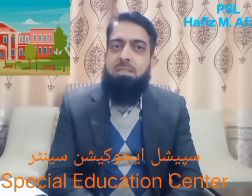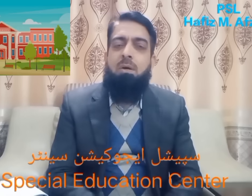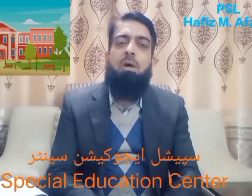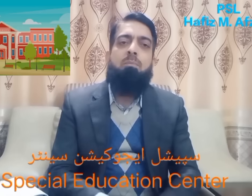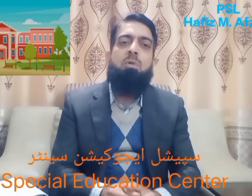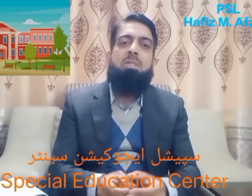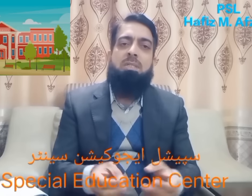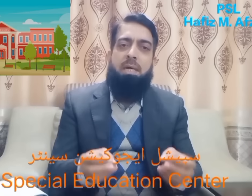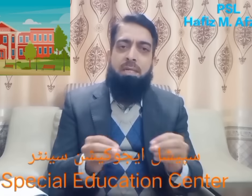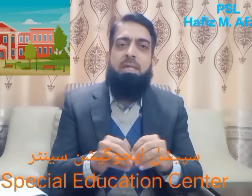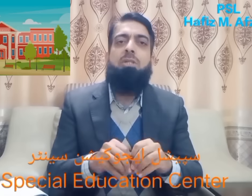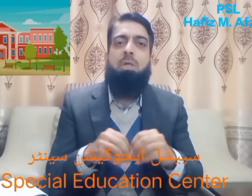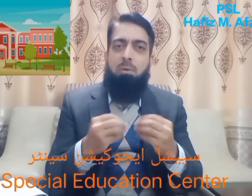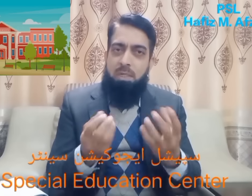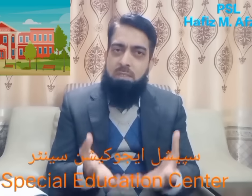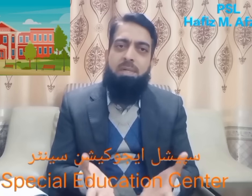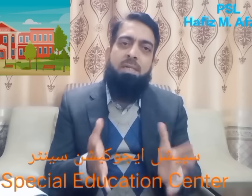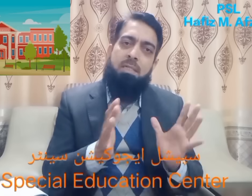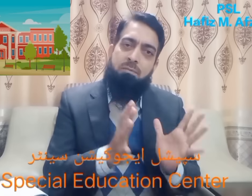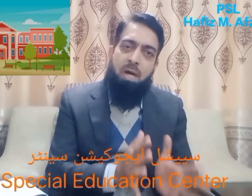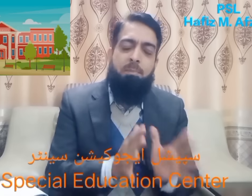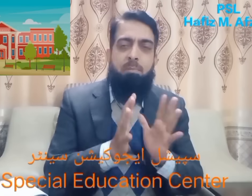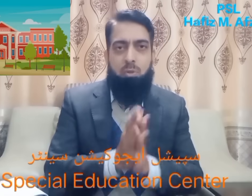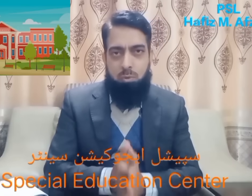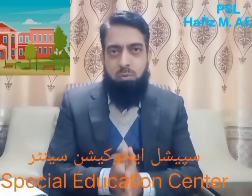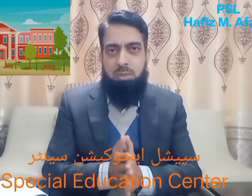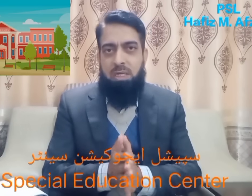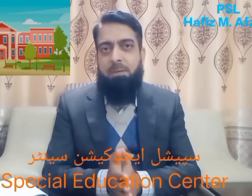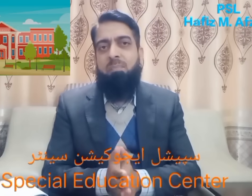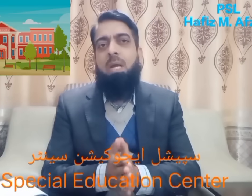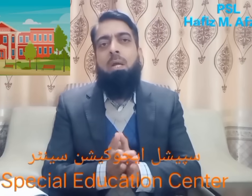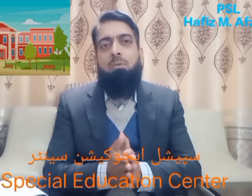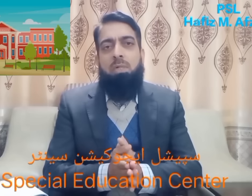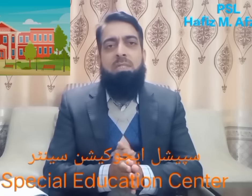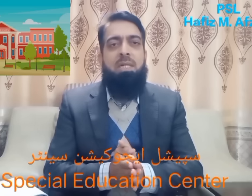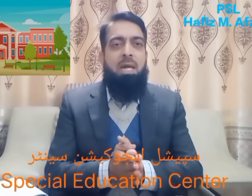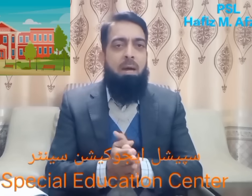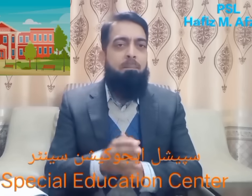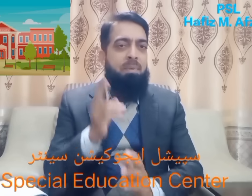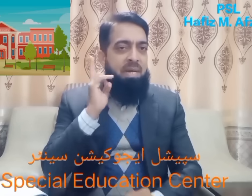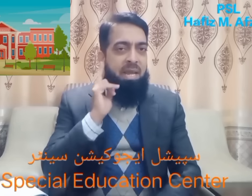डिसेबिलिटीज ऑलमोस्ट सारी, यानी चारों डिसेबिलिटीज वहां पे मौजूद होती हैं। तो इसलिए हम